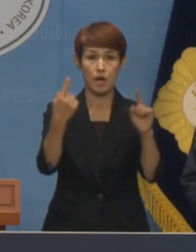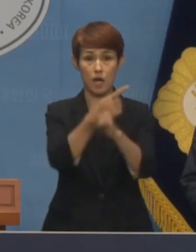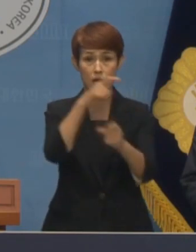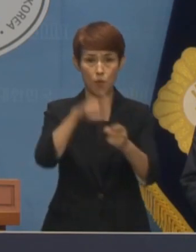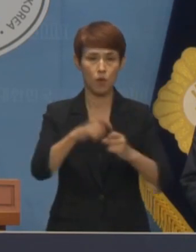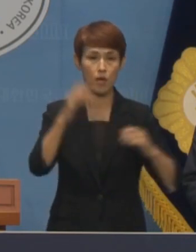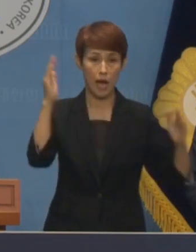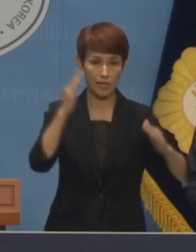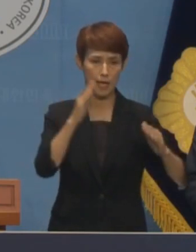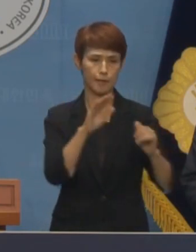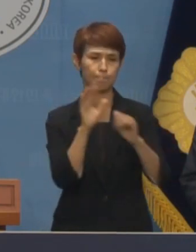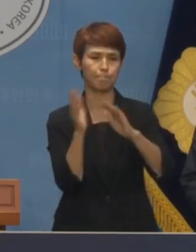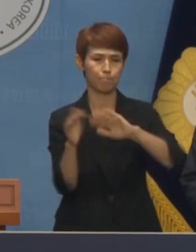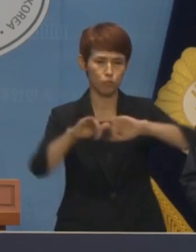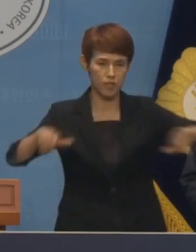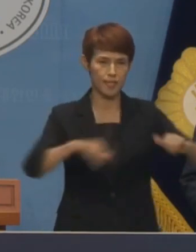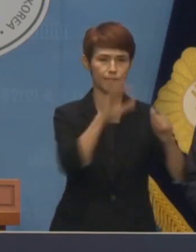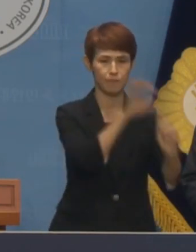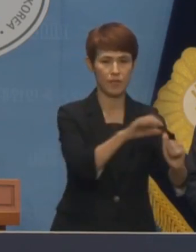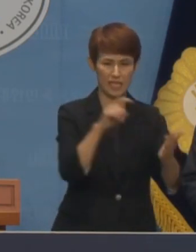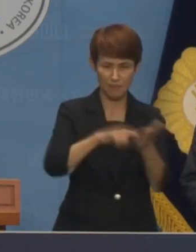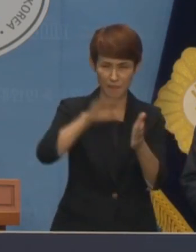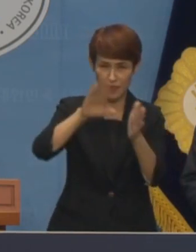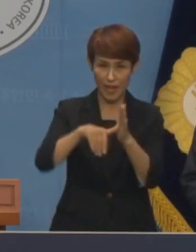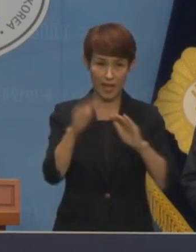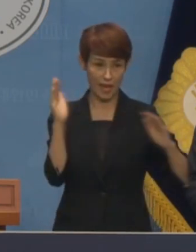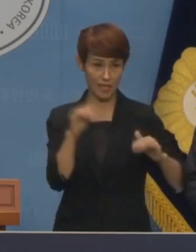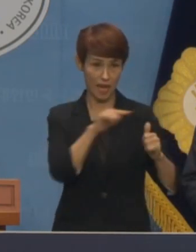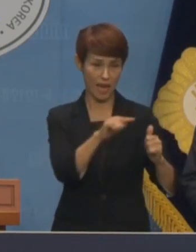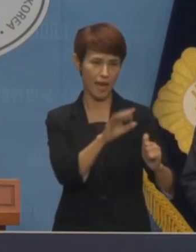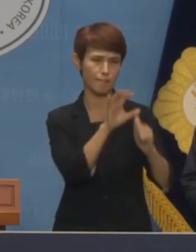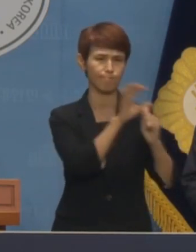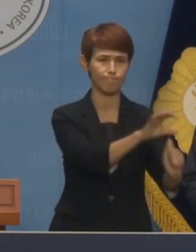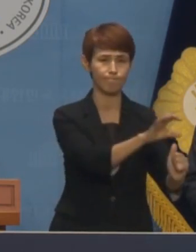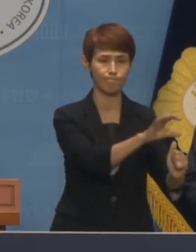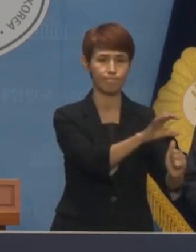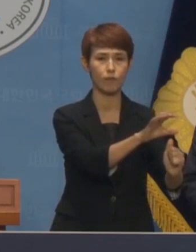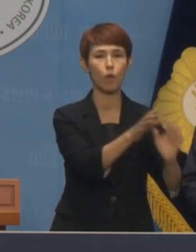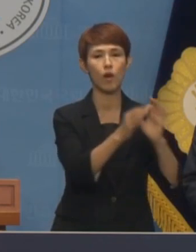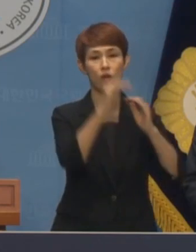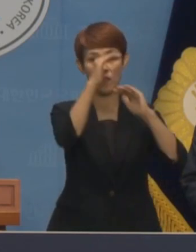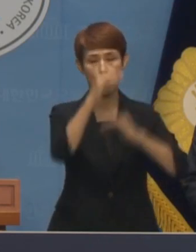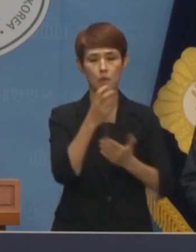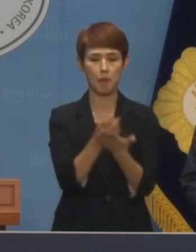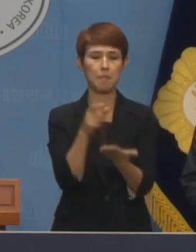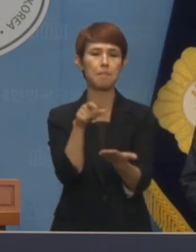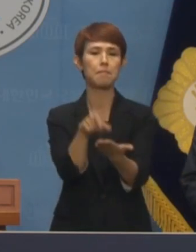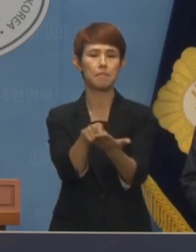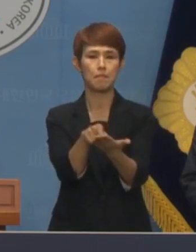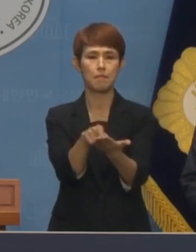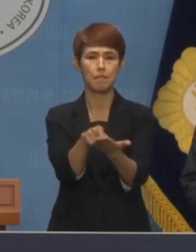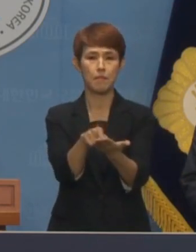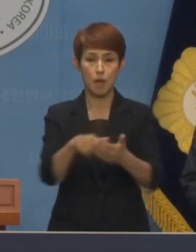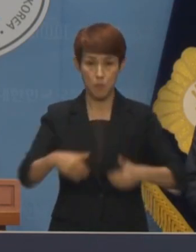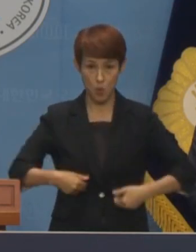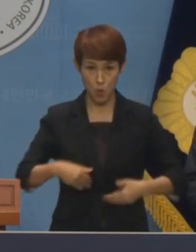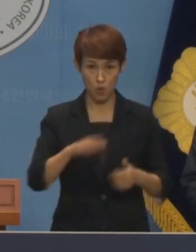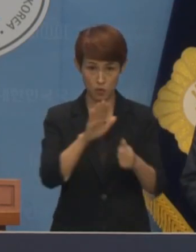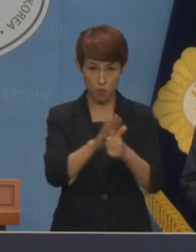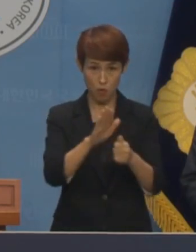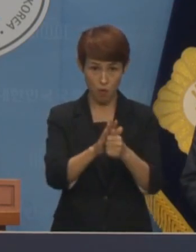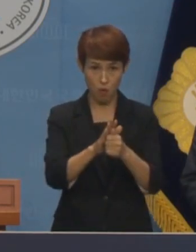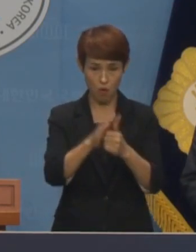학생 분리 조치와 긴급 상황에서의 학생에 대한 물리적 제지에 관한 내용을 법률에 명시하고 필요한 지원